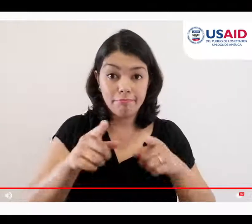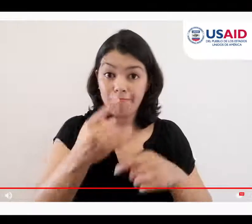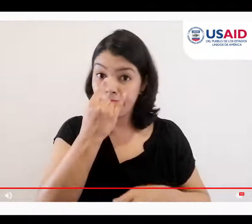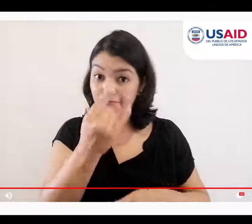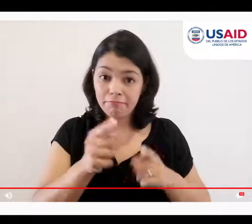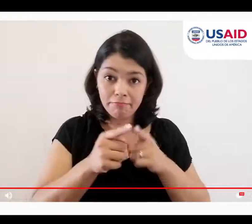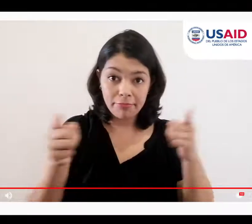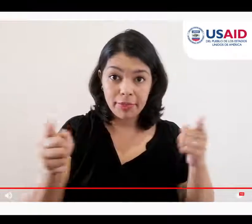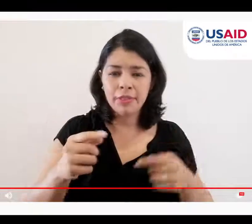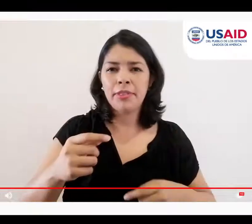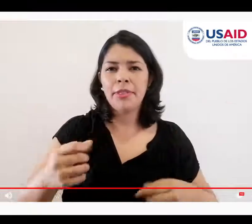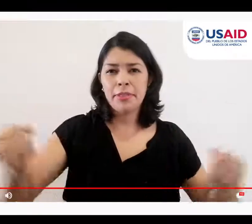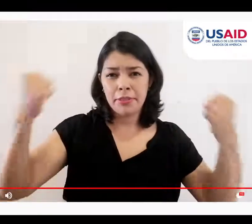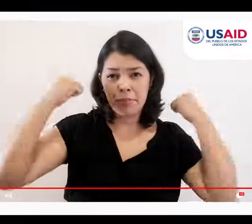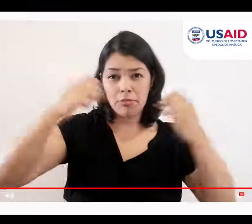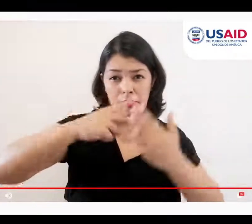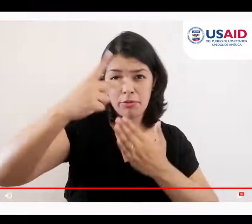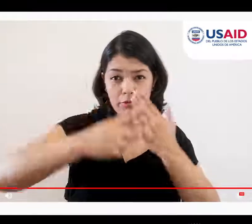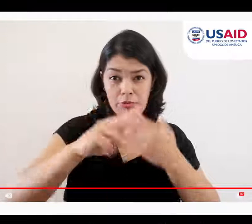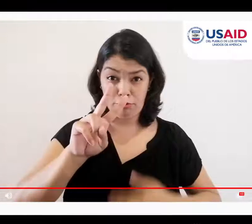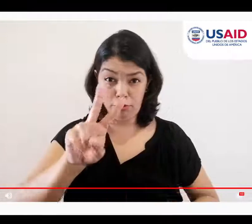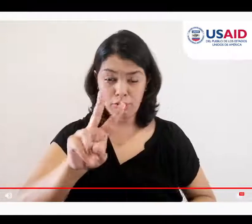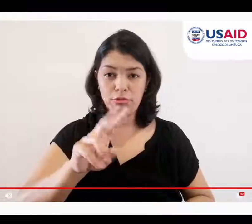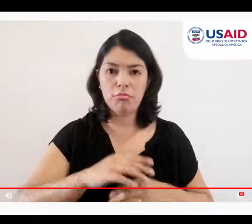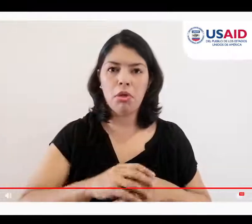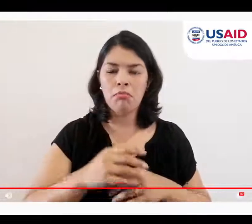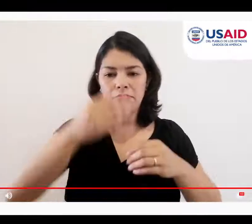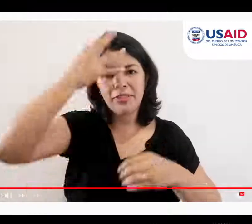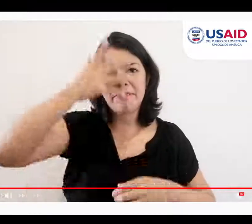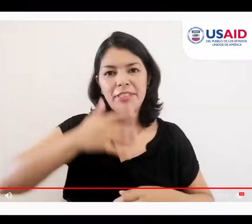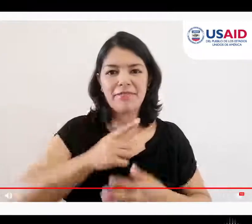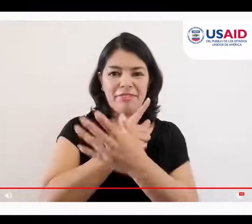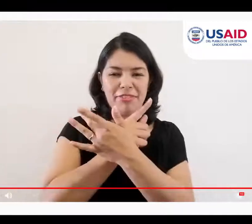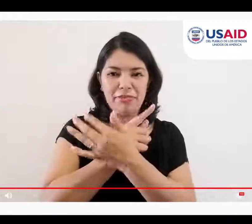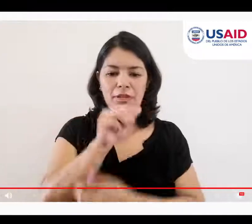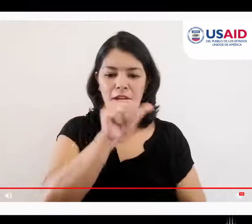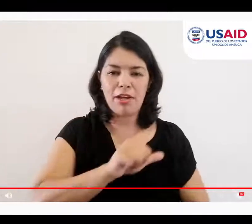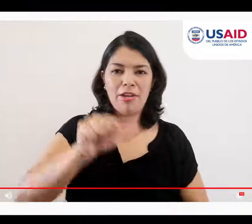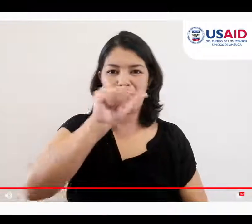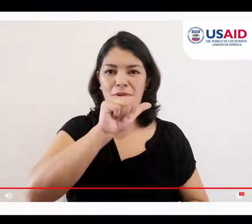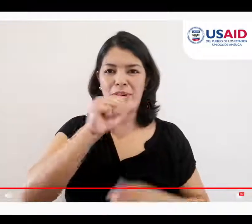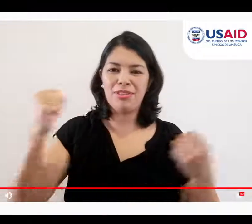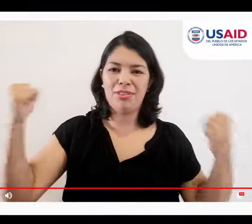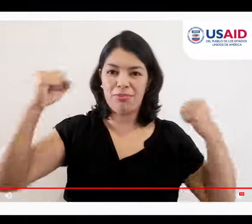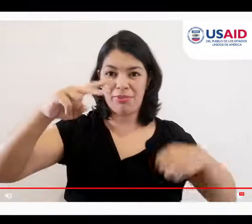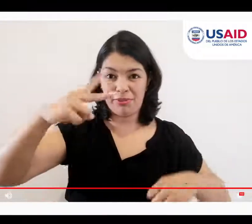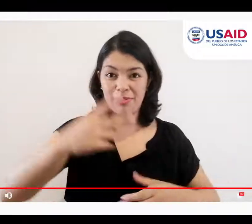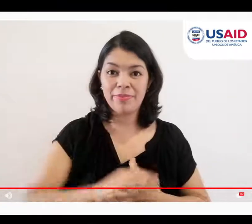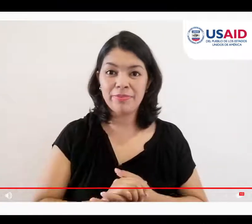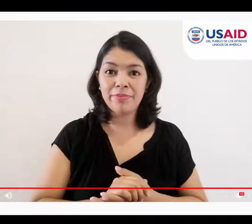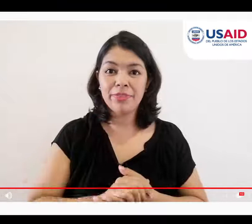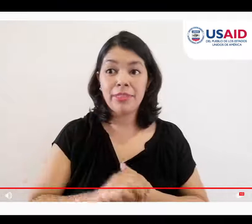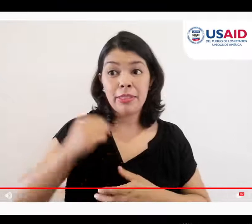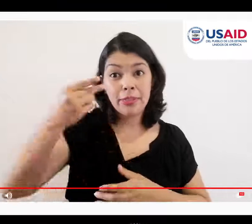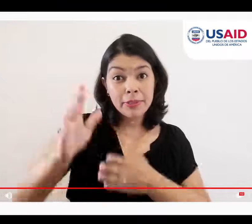Si les interesa conocer un poco más de Sport Power 2, nos pueden encontrar en redes sociales como @SportPower2, y si nos quieren contar qué